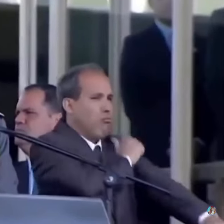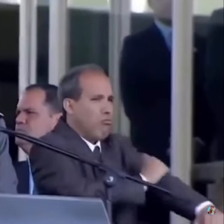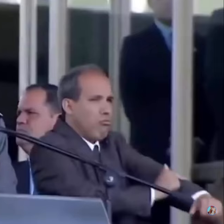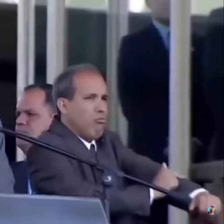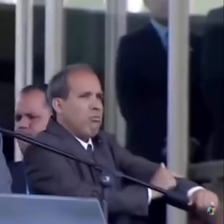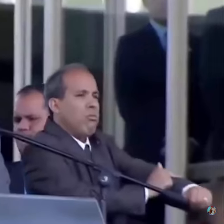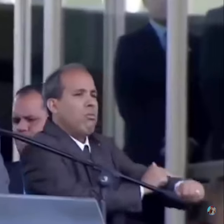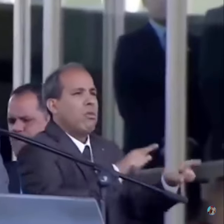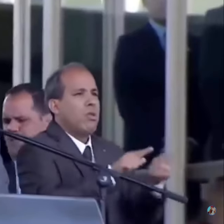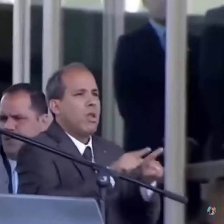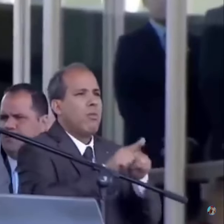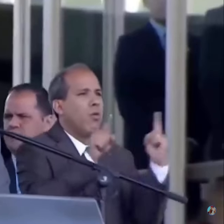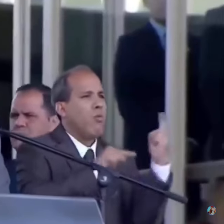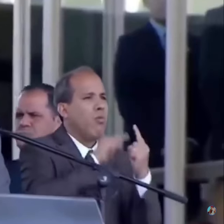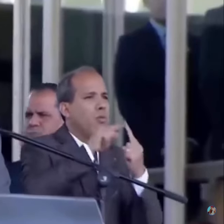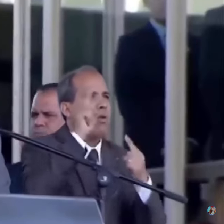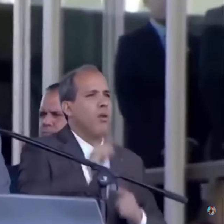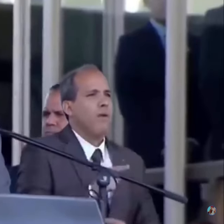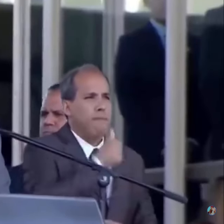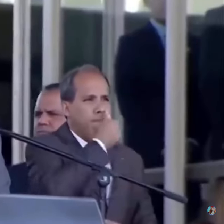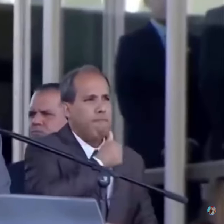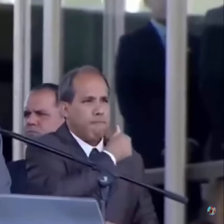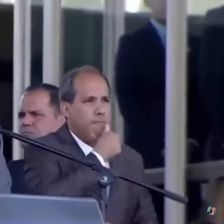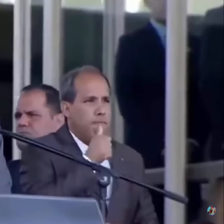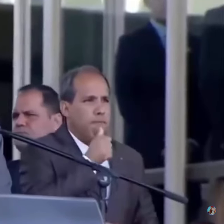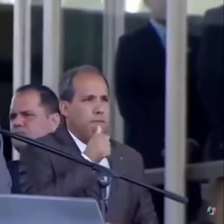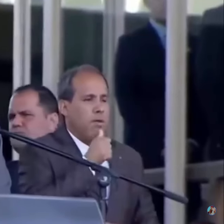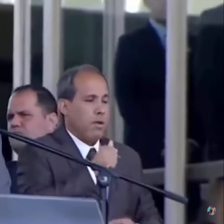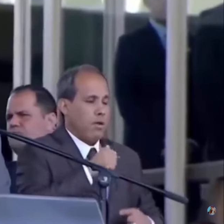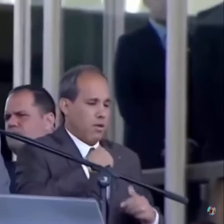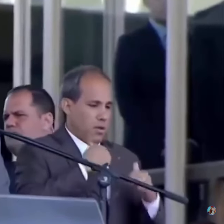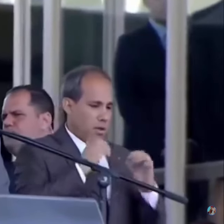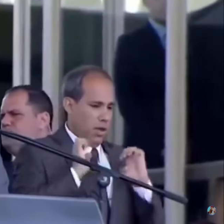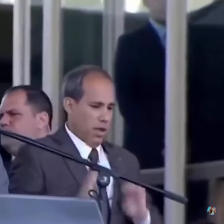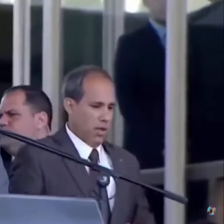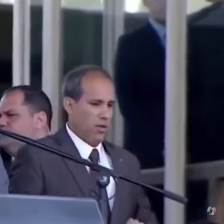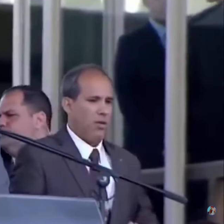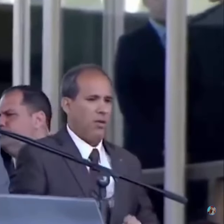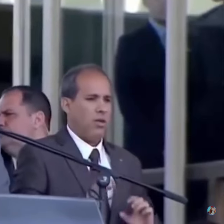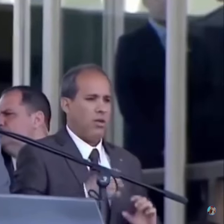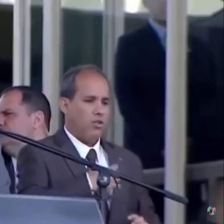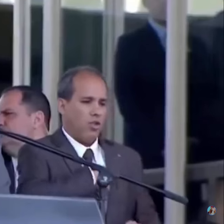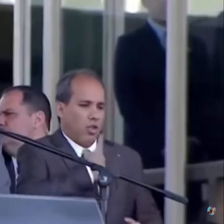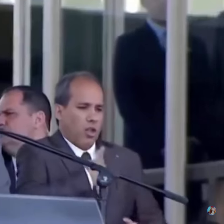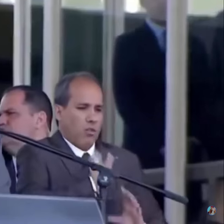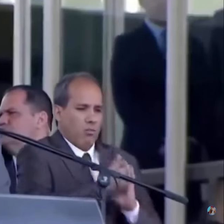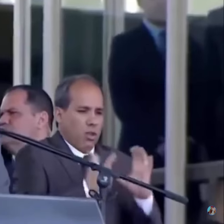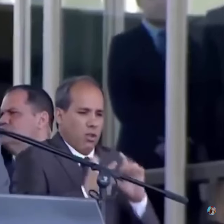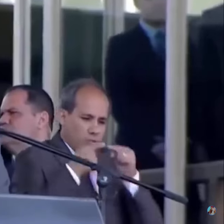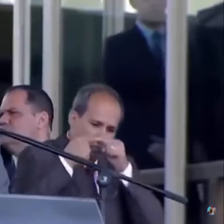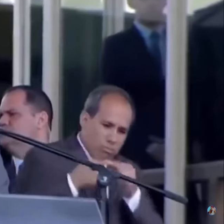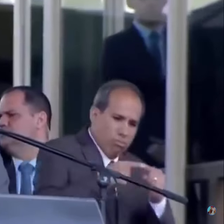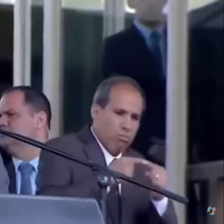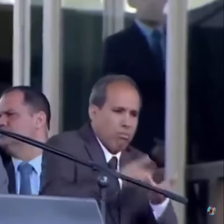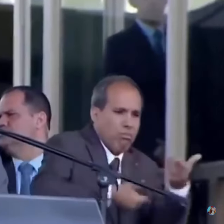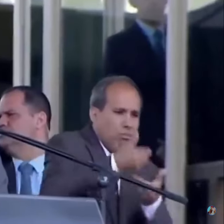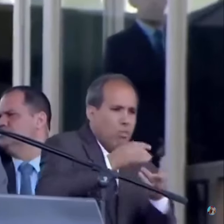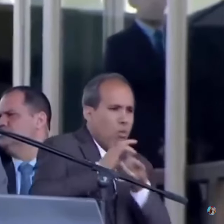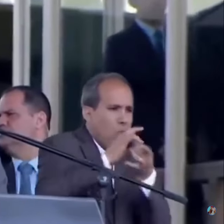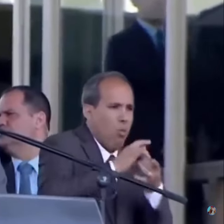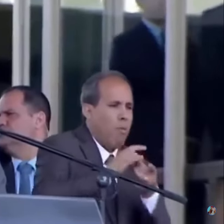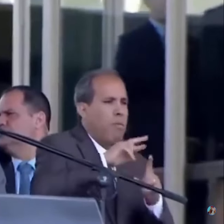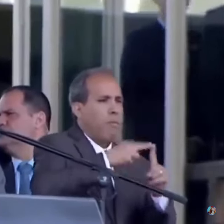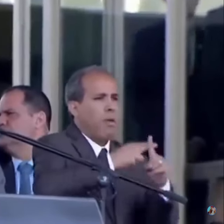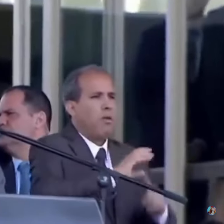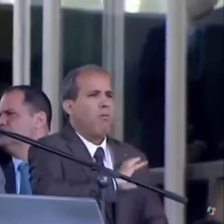de fundo a abnegação, a ética, o caráter, o espírito de corpo e o amor